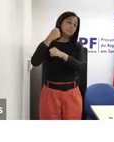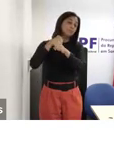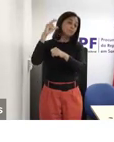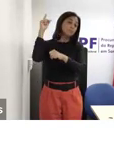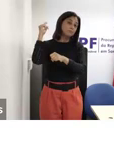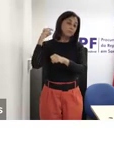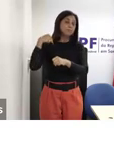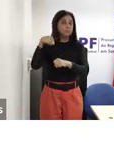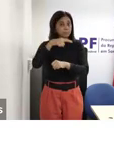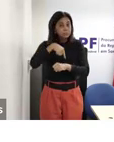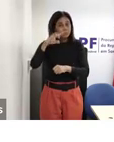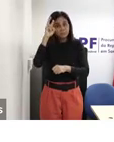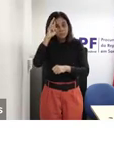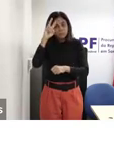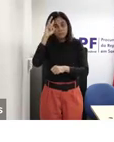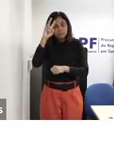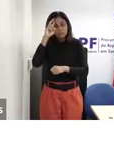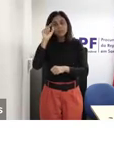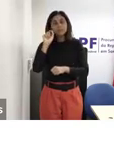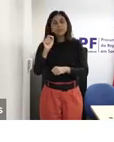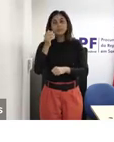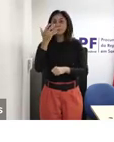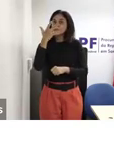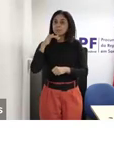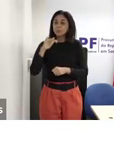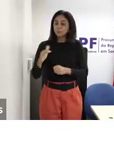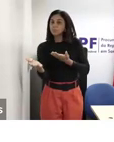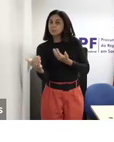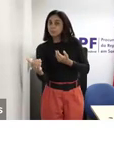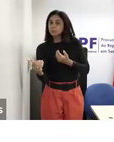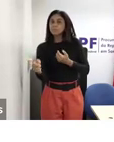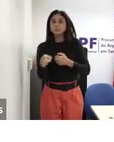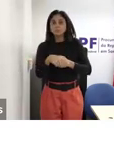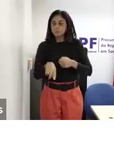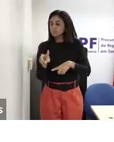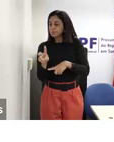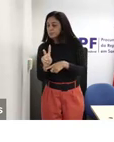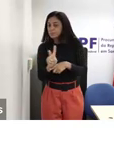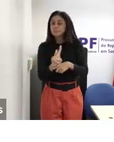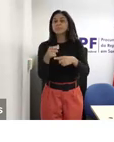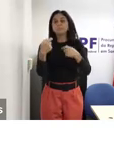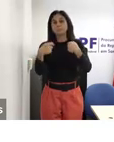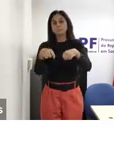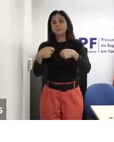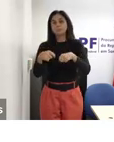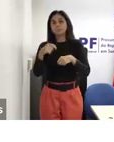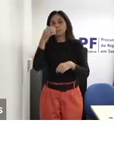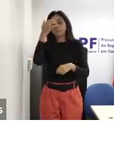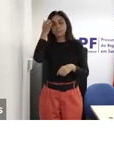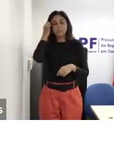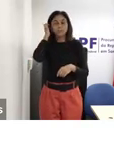precisamos proteger nossas crianças nossos adolescentes desde essa data daquele dia 18 de